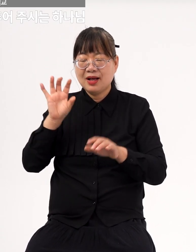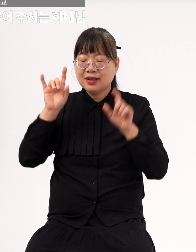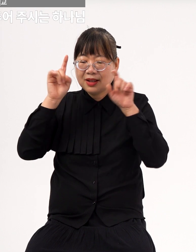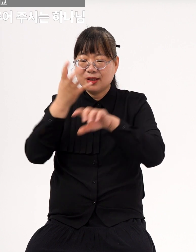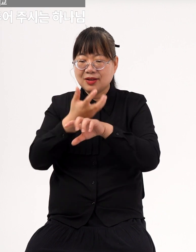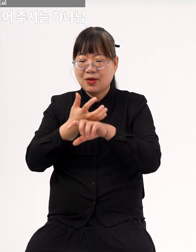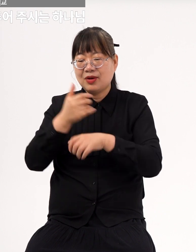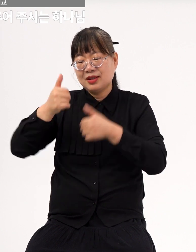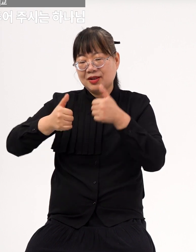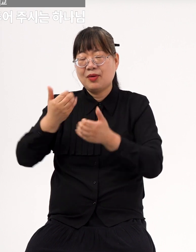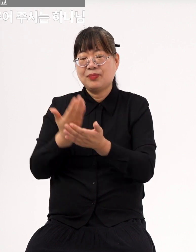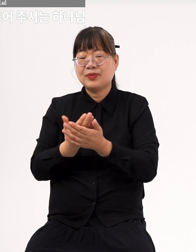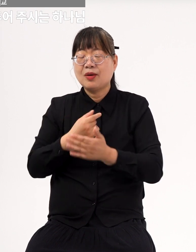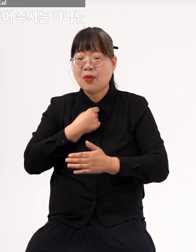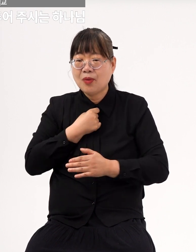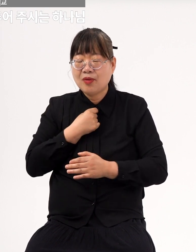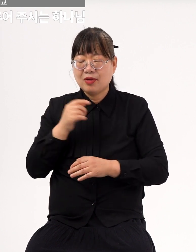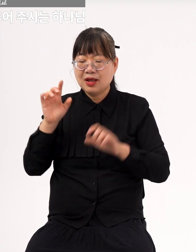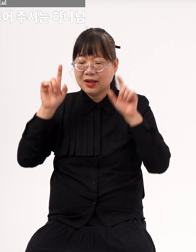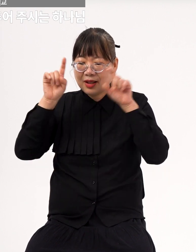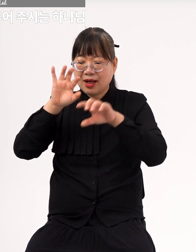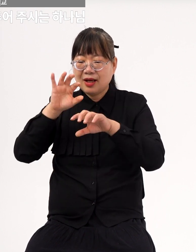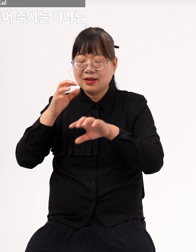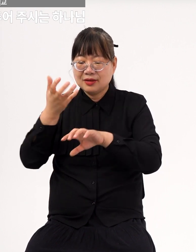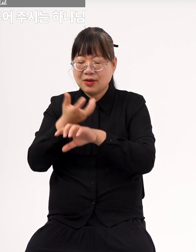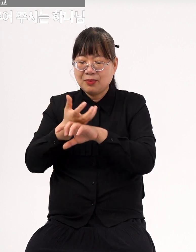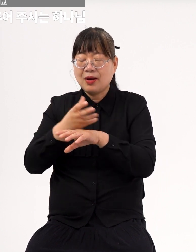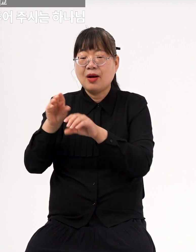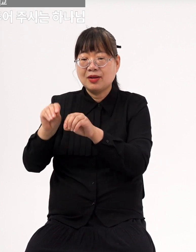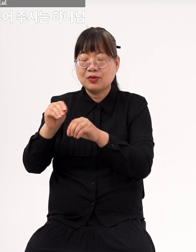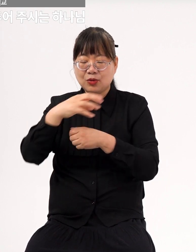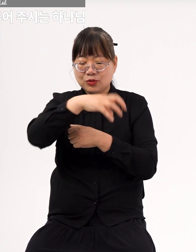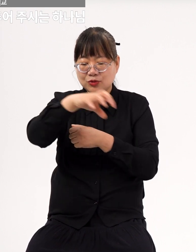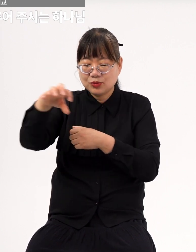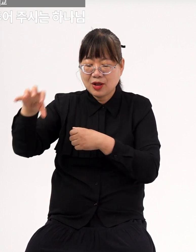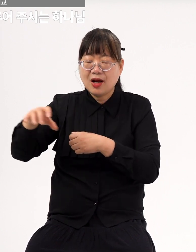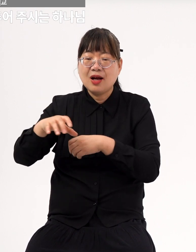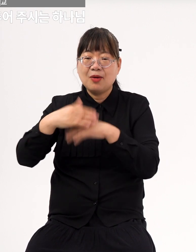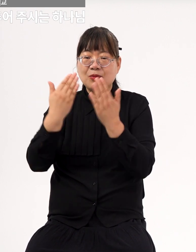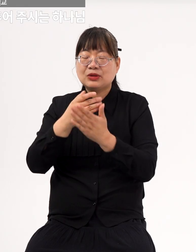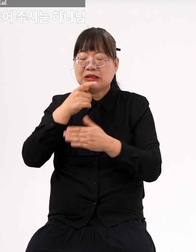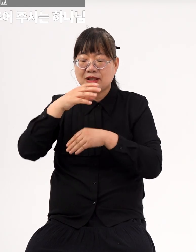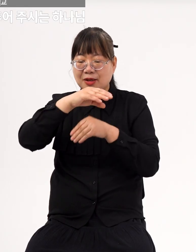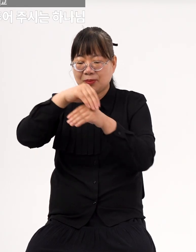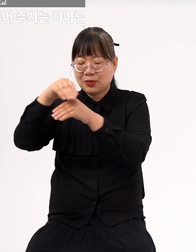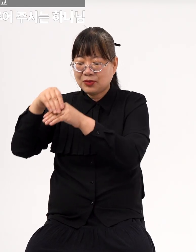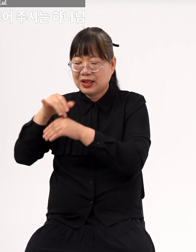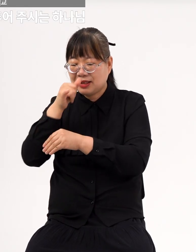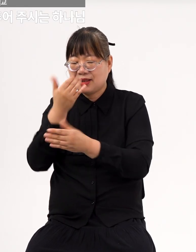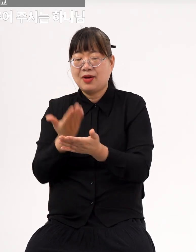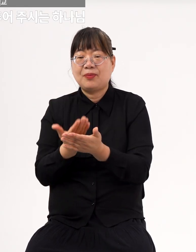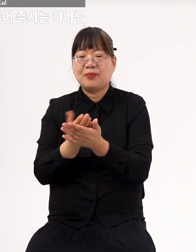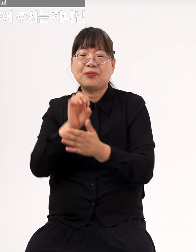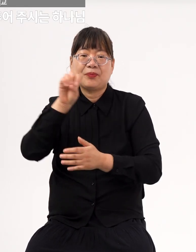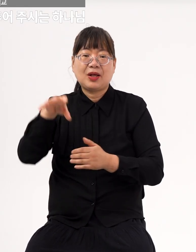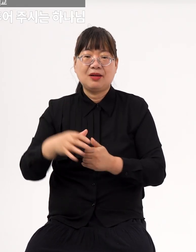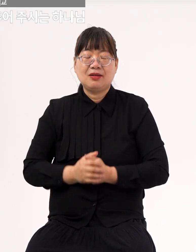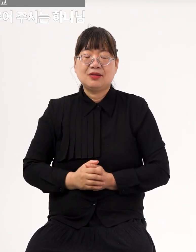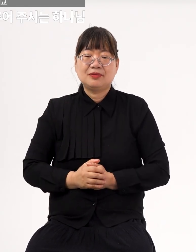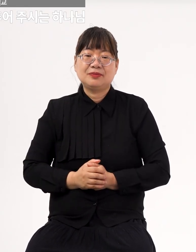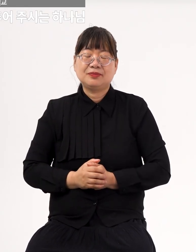시험하게 하소서. 원하건대 양털만 마르고 그 주변 땅에는 다 이슬이 있게 하옵소서 하였더니.